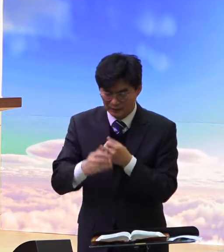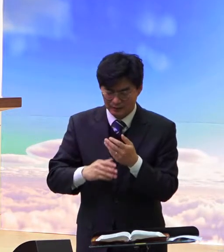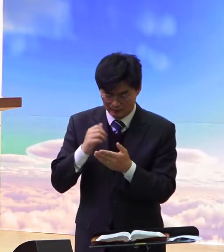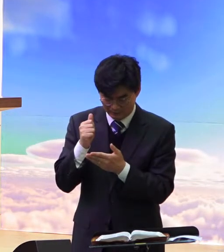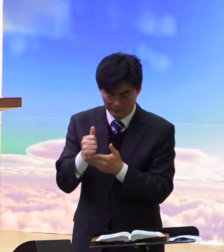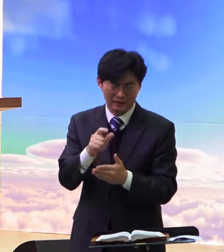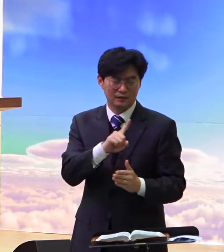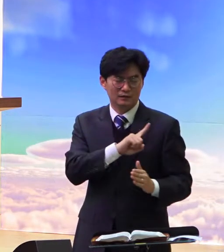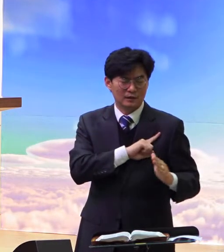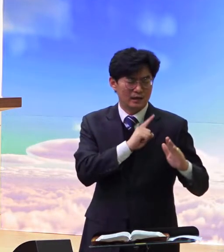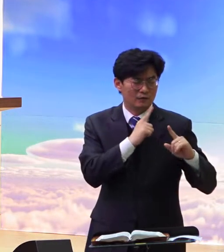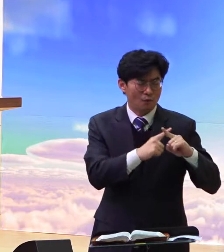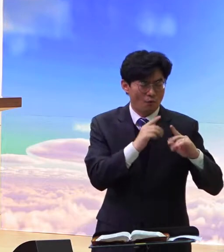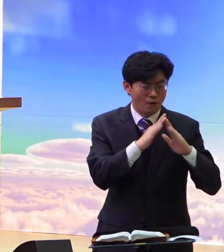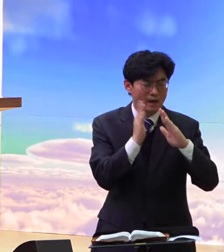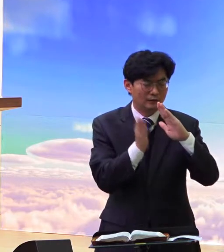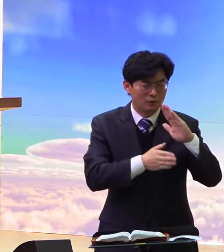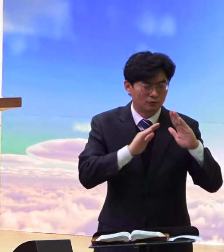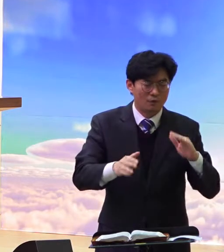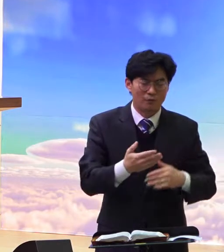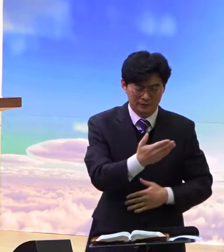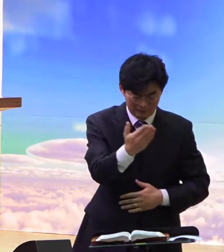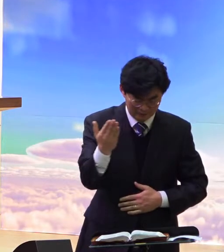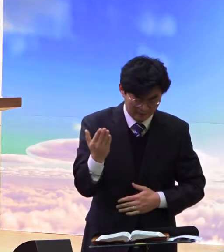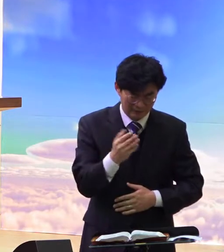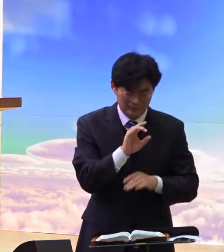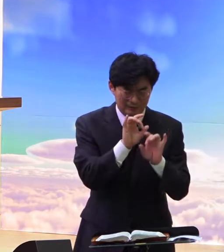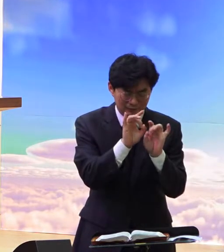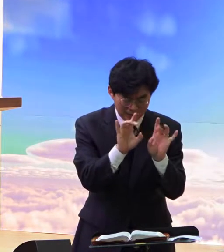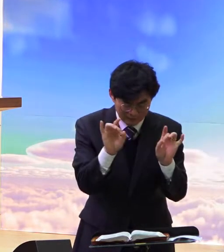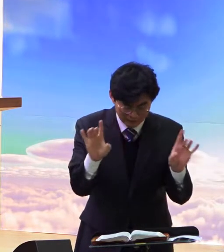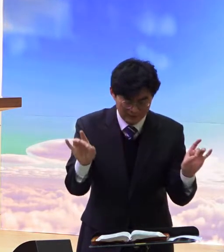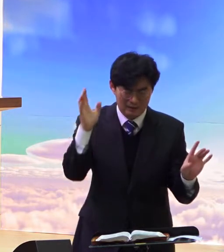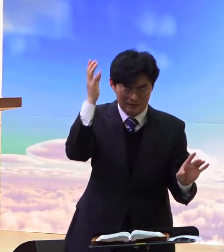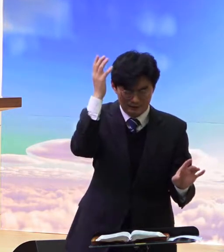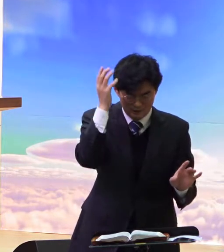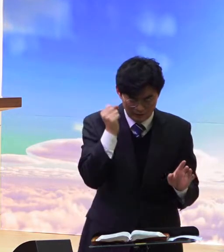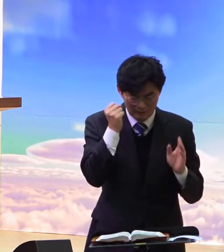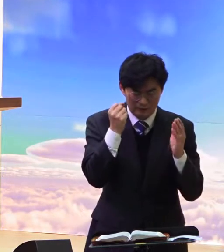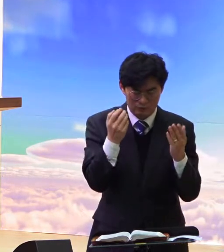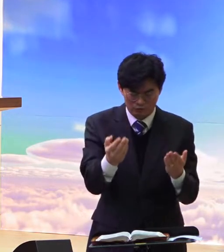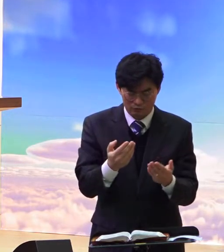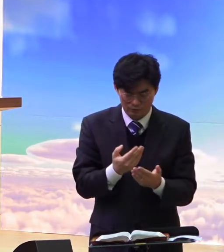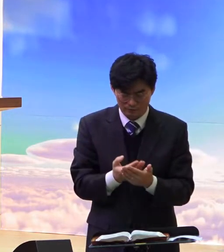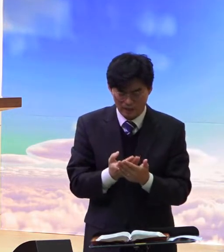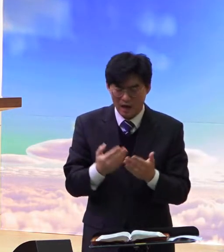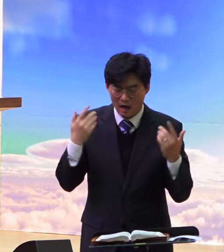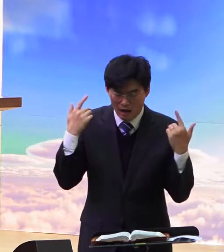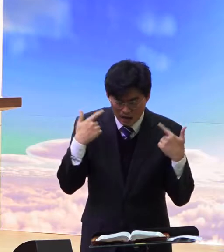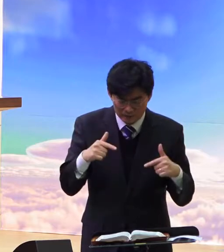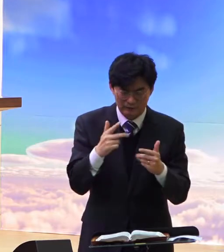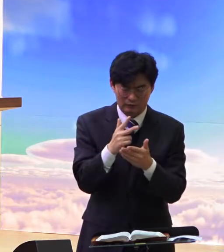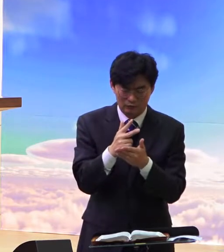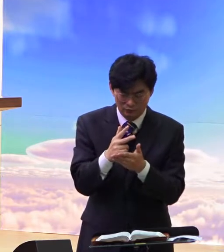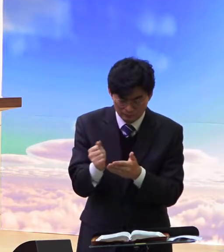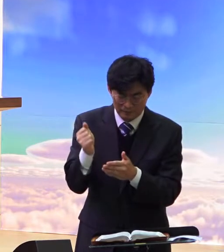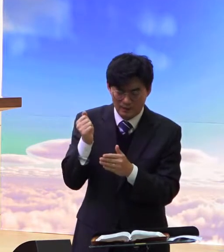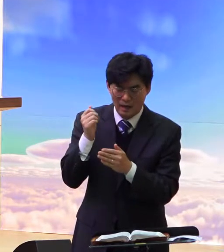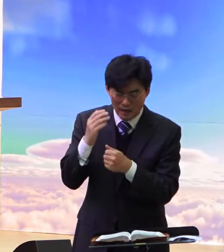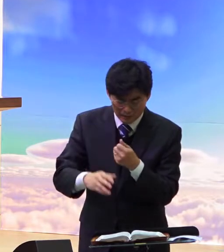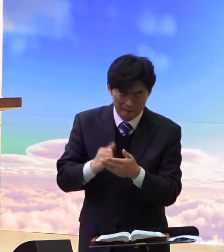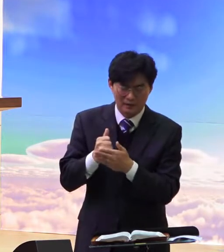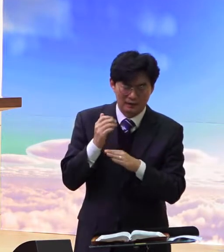성도님들 일일이 기억하여 주시기 바랍니다. 언제나 주님 앞에 감사하게 하시고 가정에